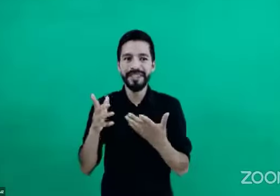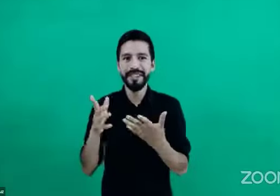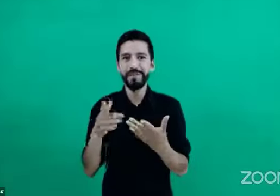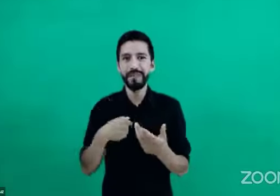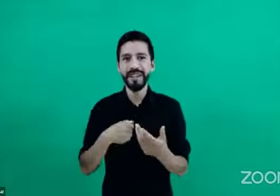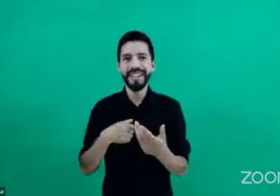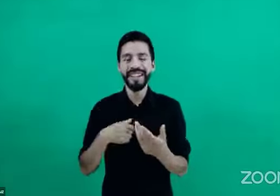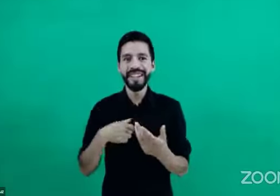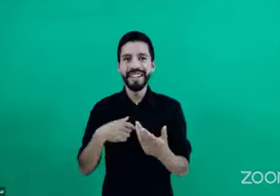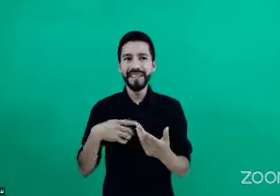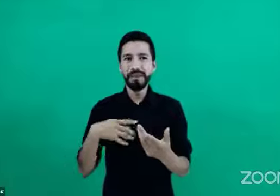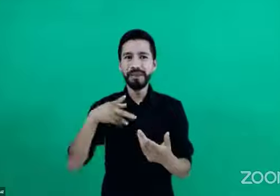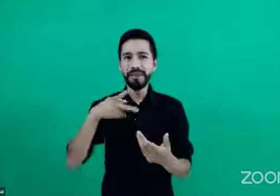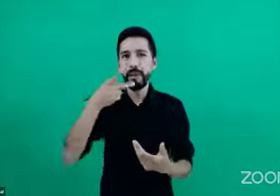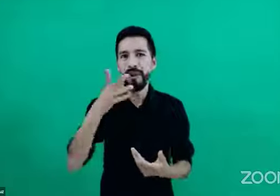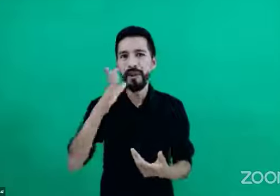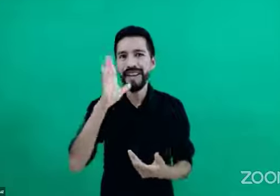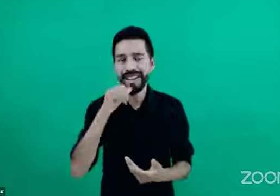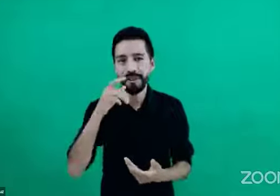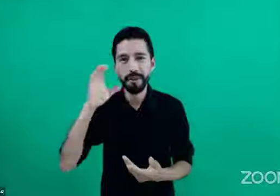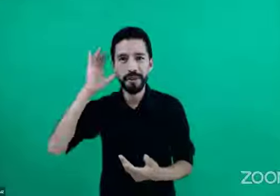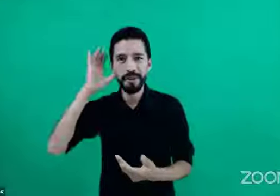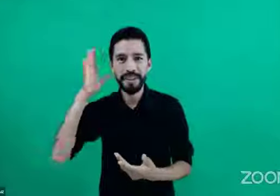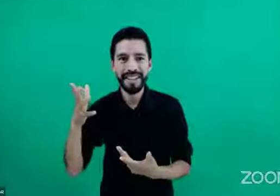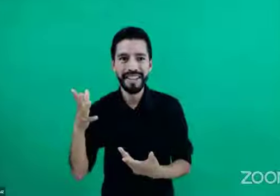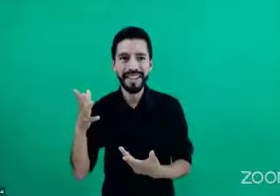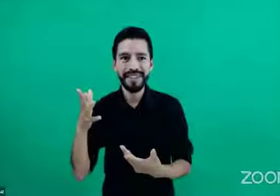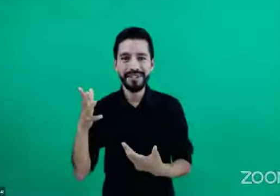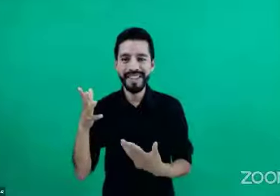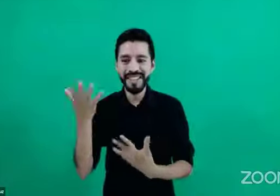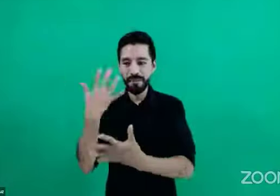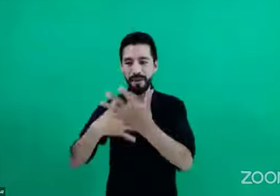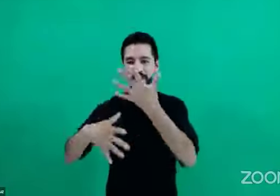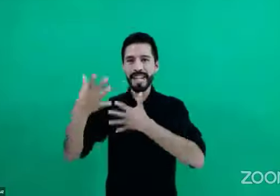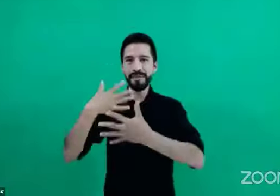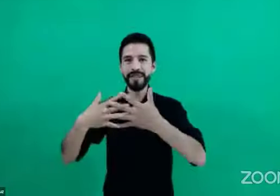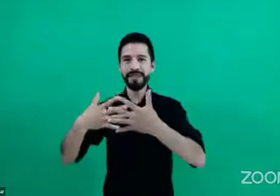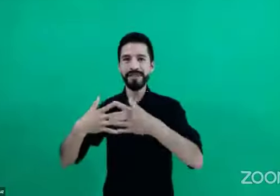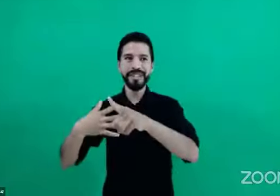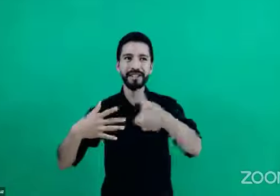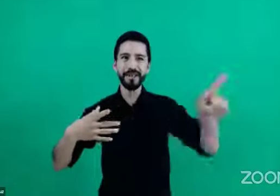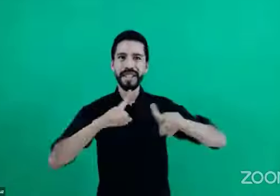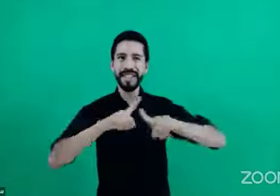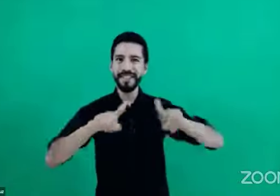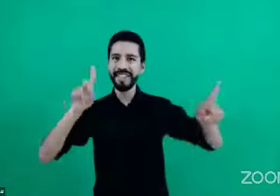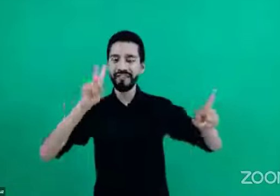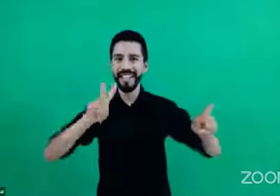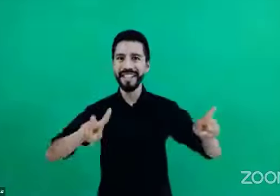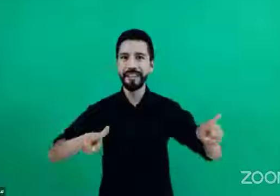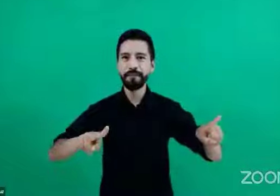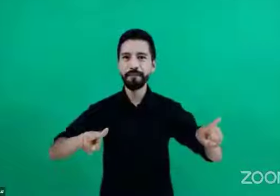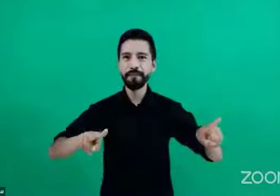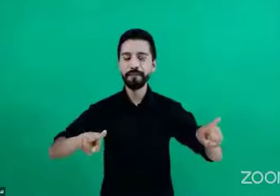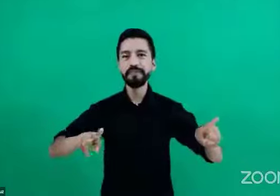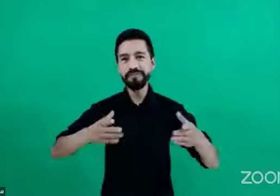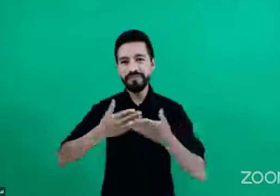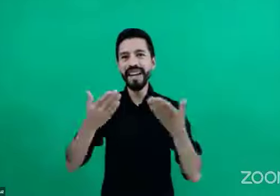esta parte como de pues no puedo hablar y no puedo oír, entonces si muevo las manos ellos me van a ver